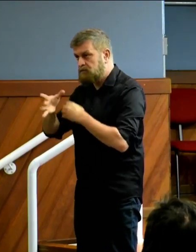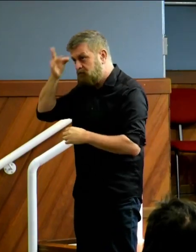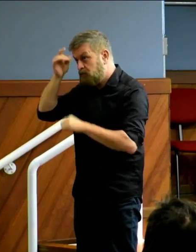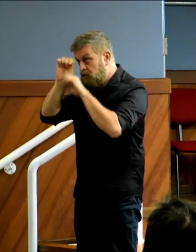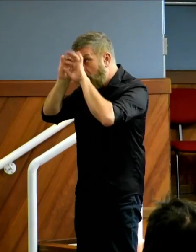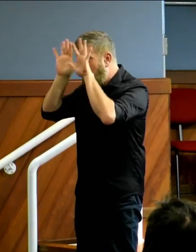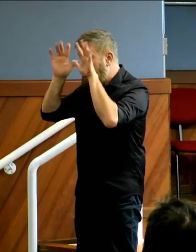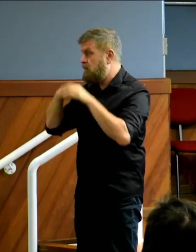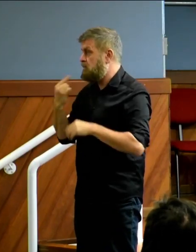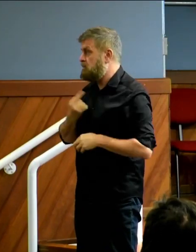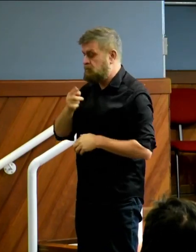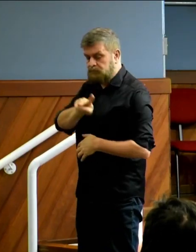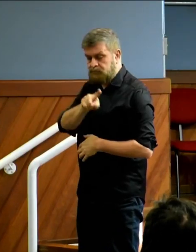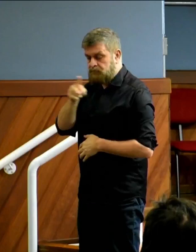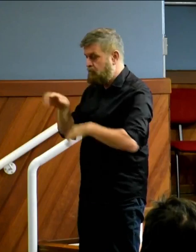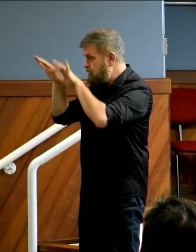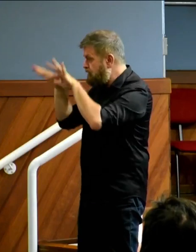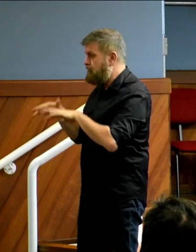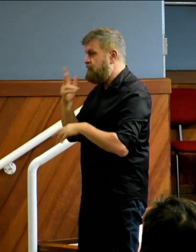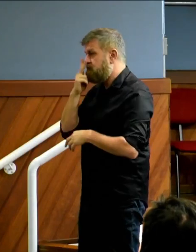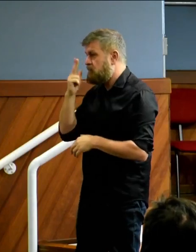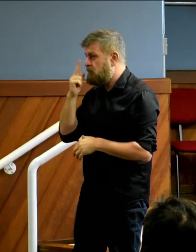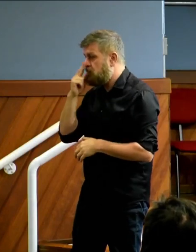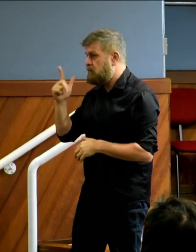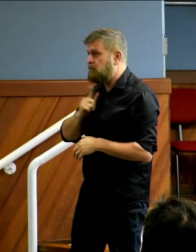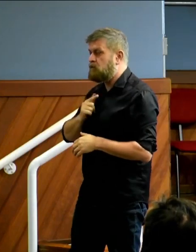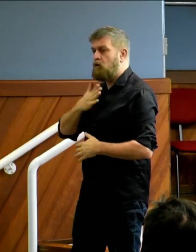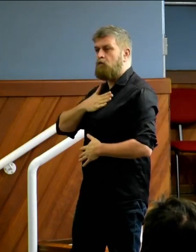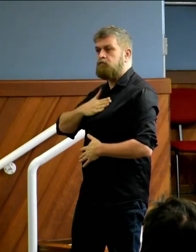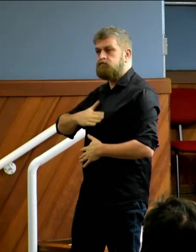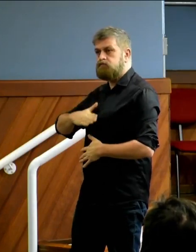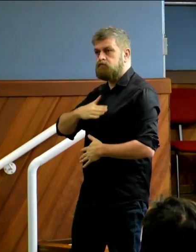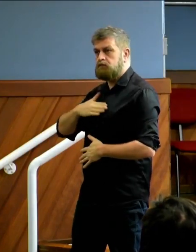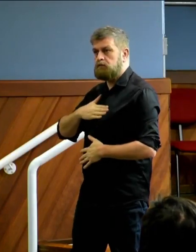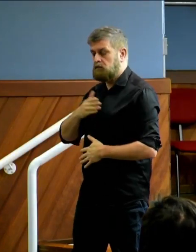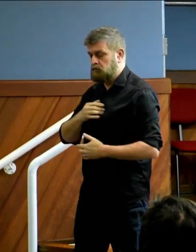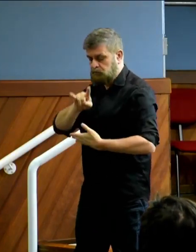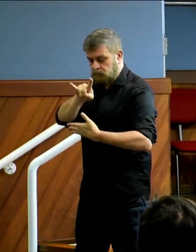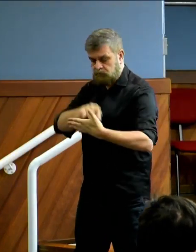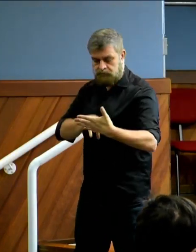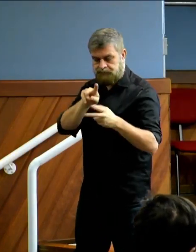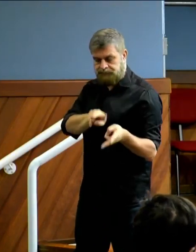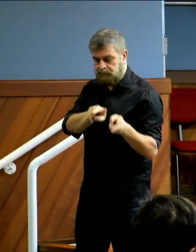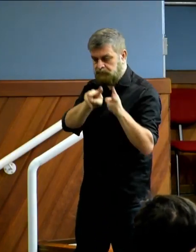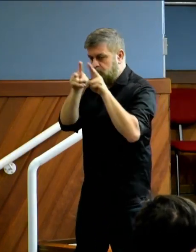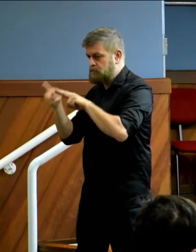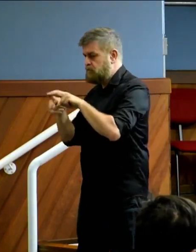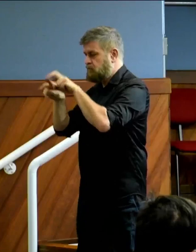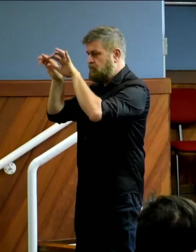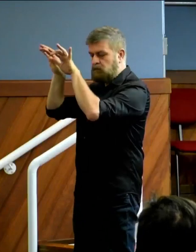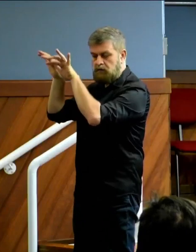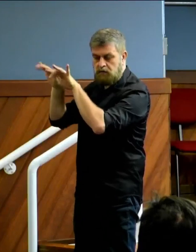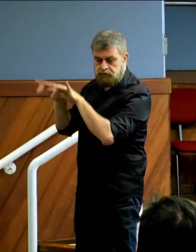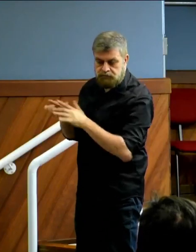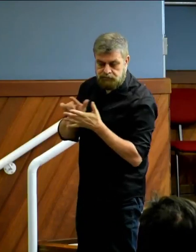né? Porque a gente vai ver que digitalização, por mais que pareça que é muito tranquilo, né? Basta pegar o suporte ali, o analógico,